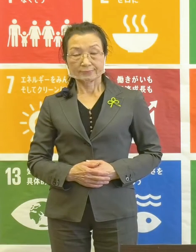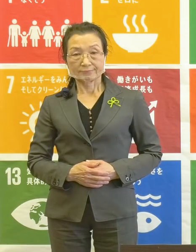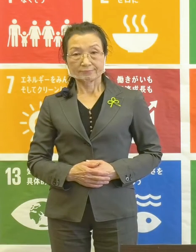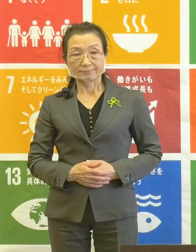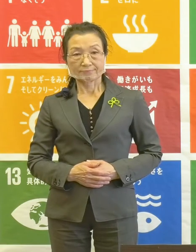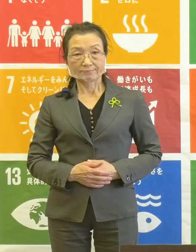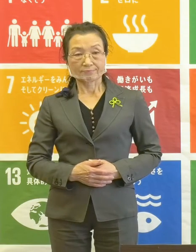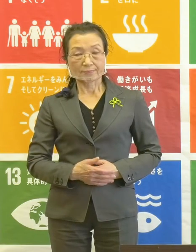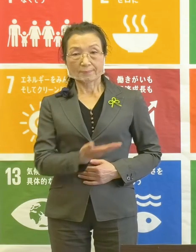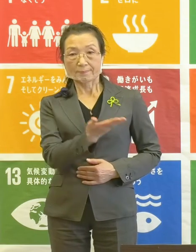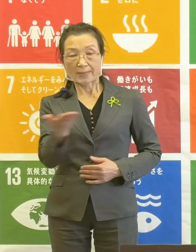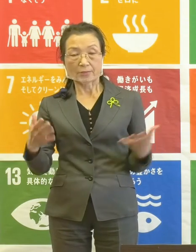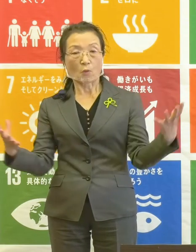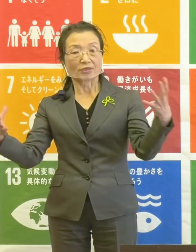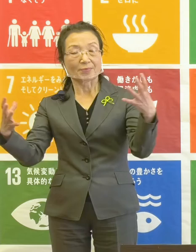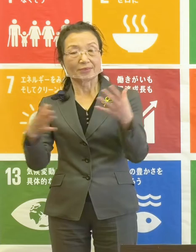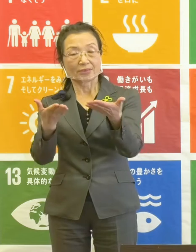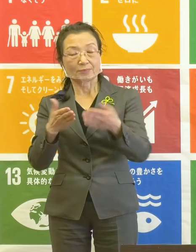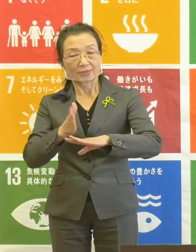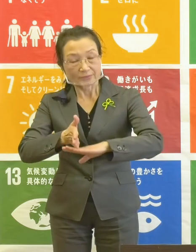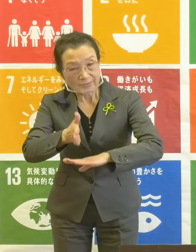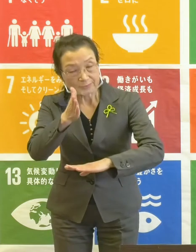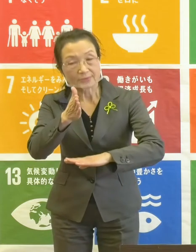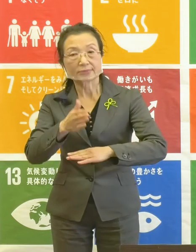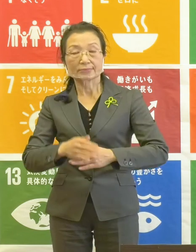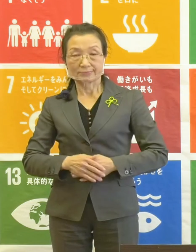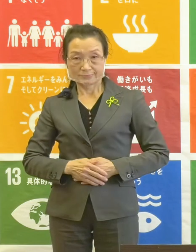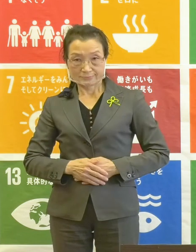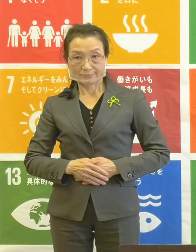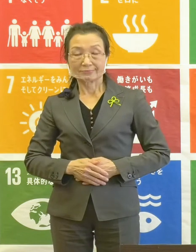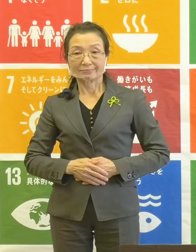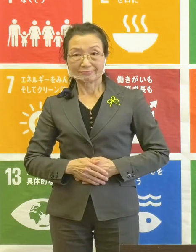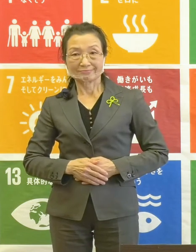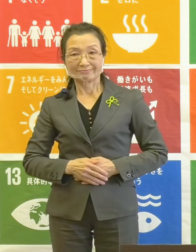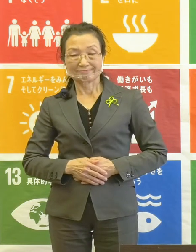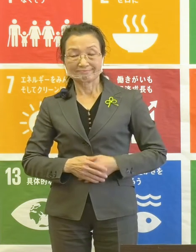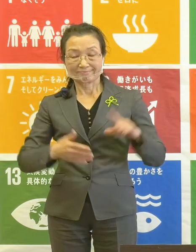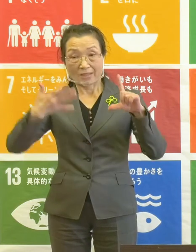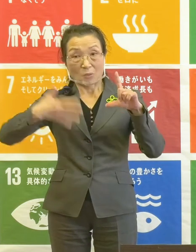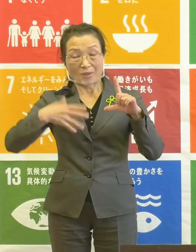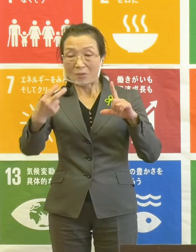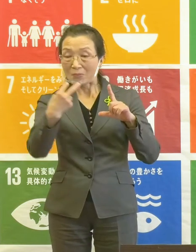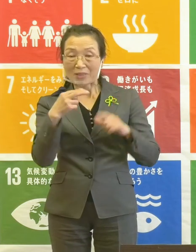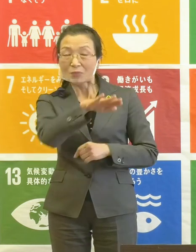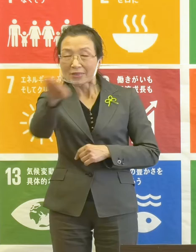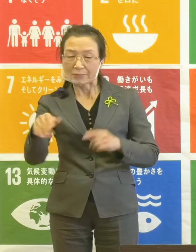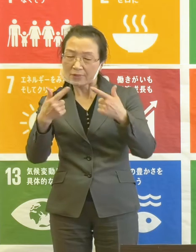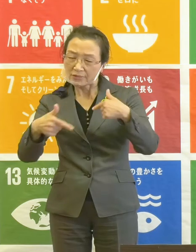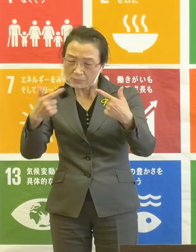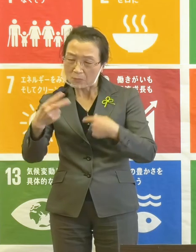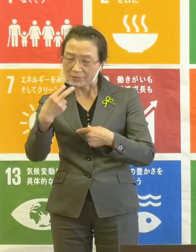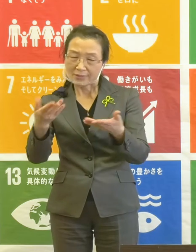メディアの皆様、お集まりいただきましてありがとうございます。また動画をご視聴の皆様、いつもありがとうございます